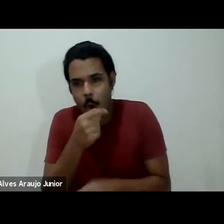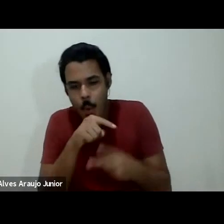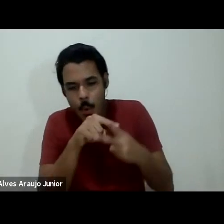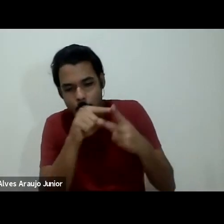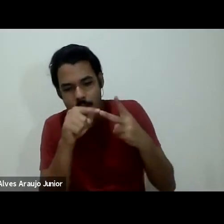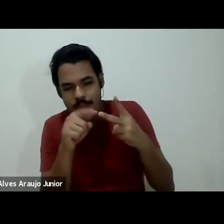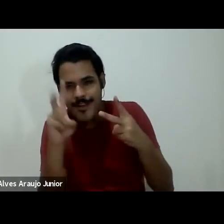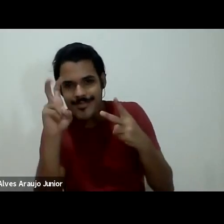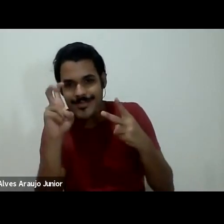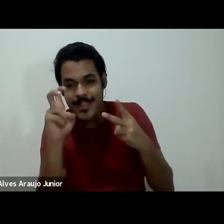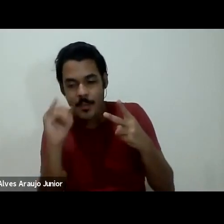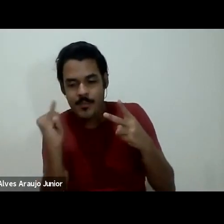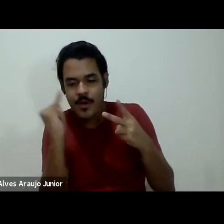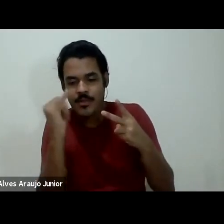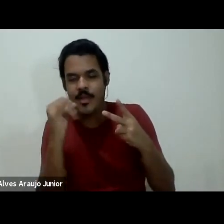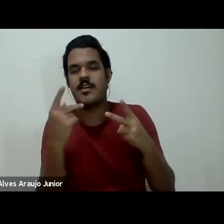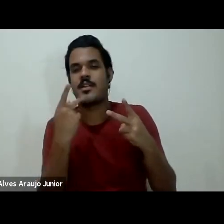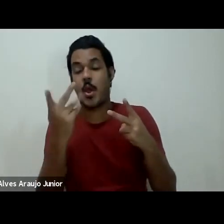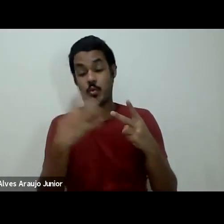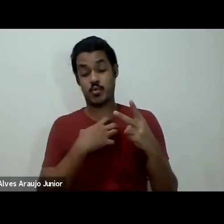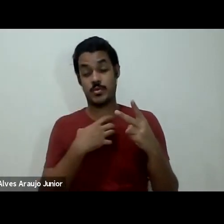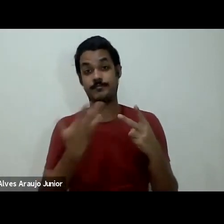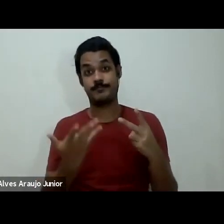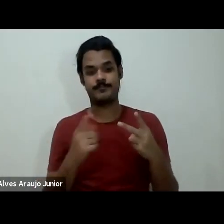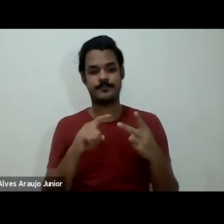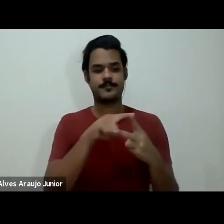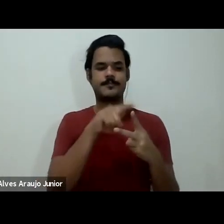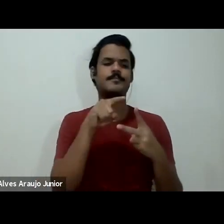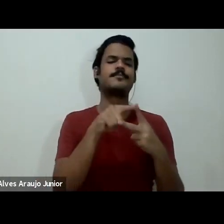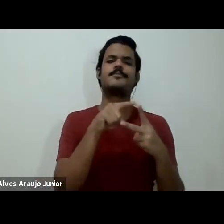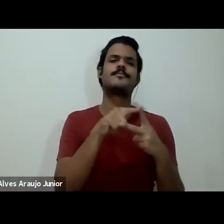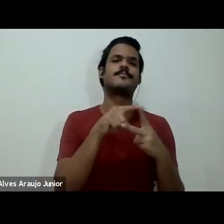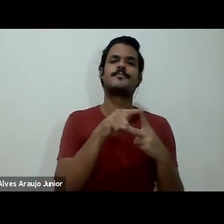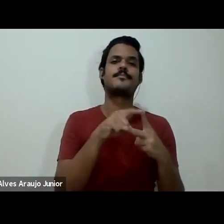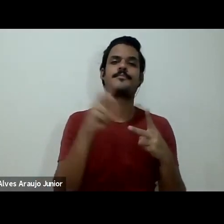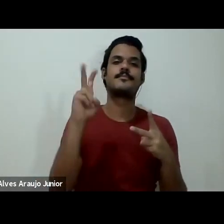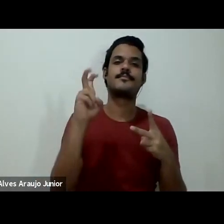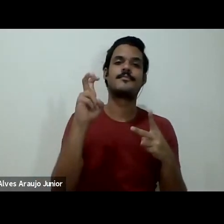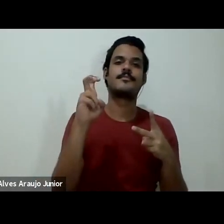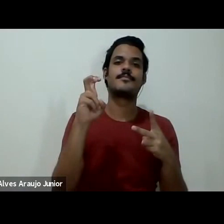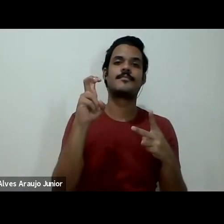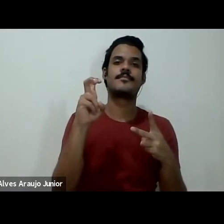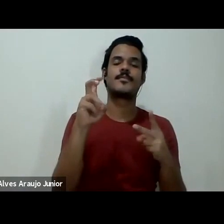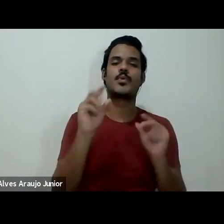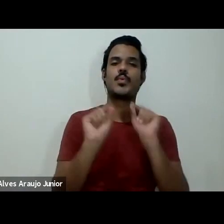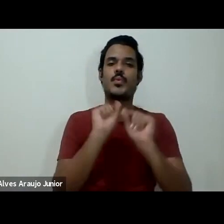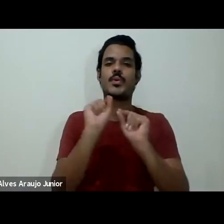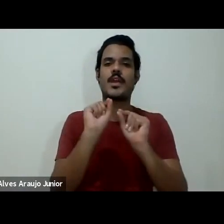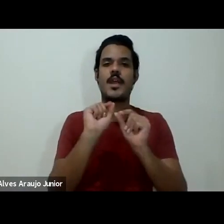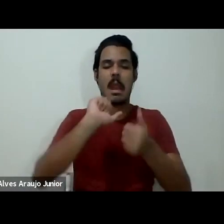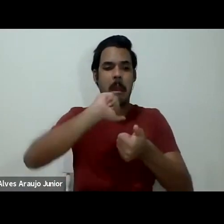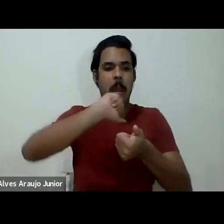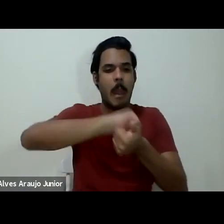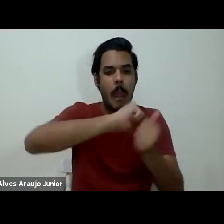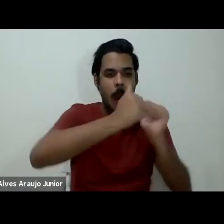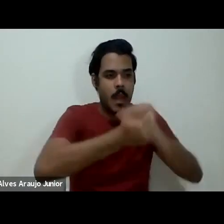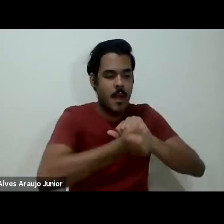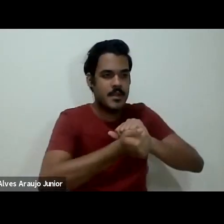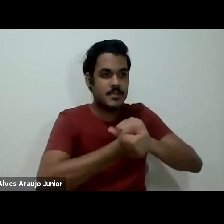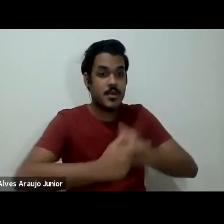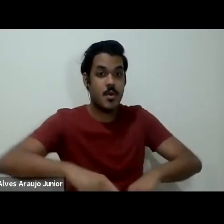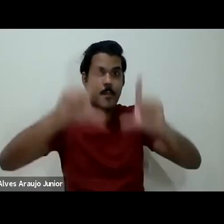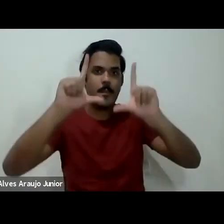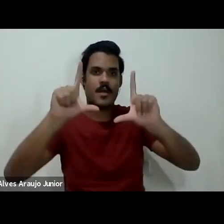considero importantes. O primeiro é o que eu estou chamando de alteração da paisagem. E essa alteração